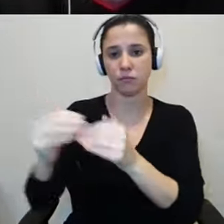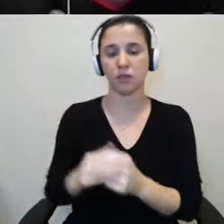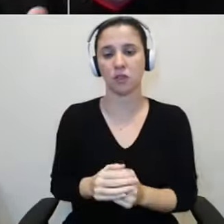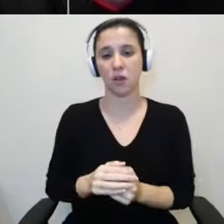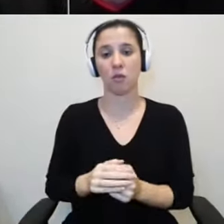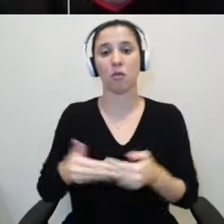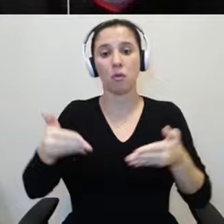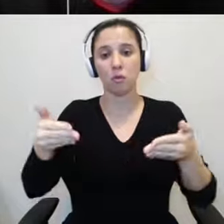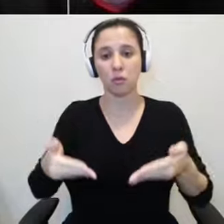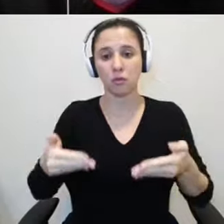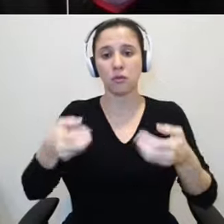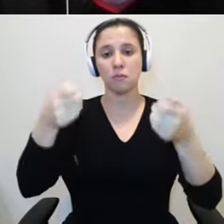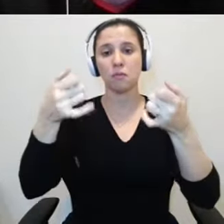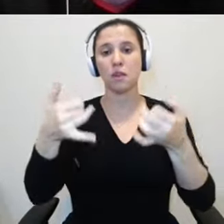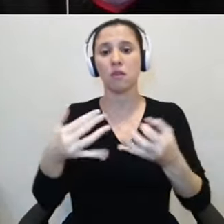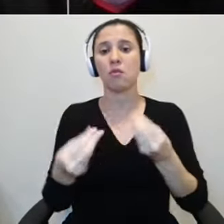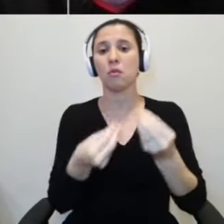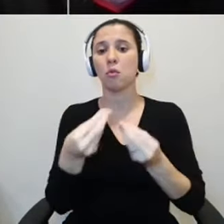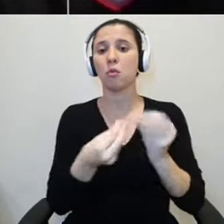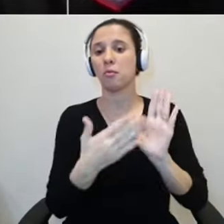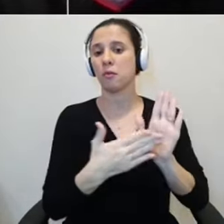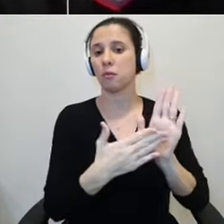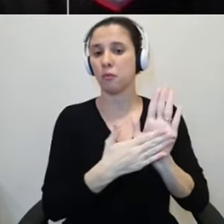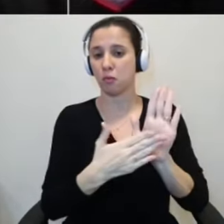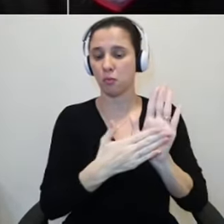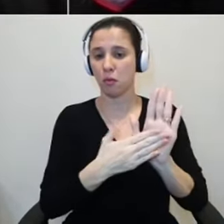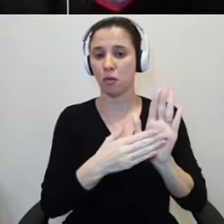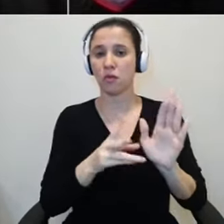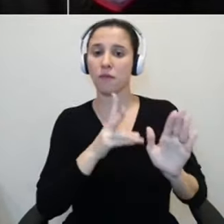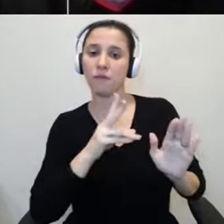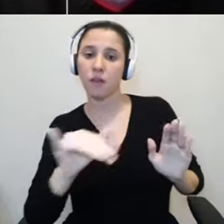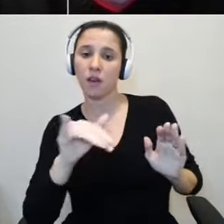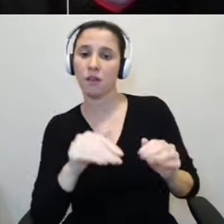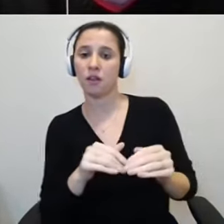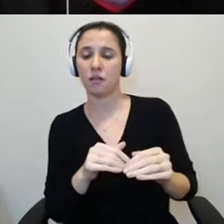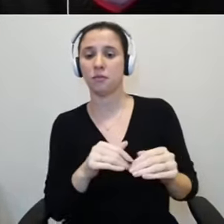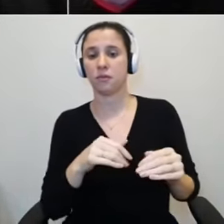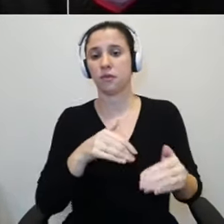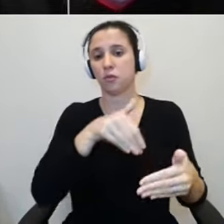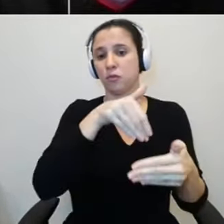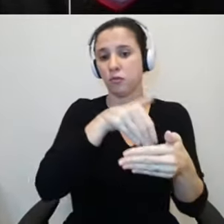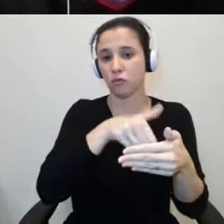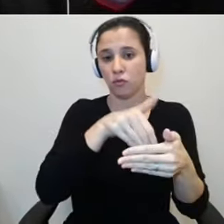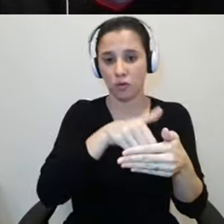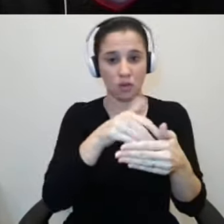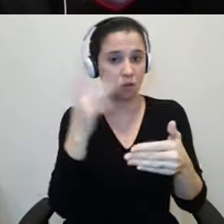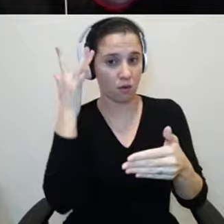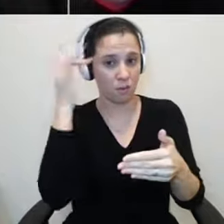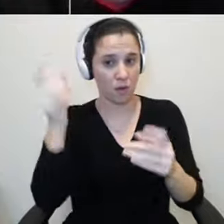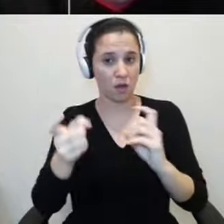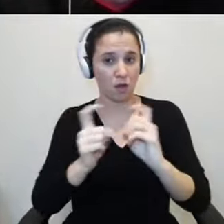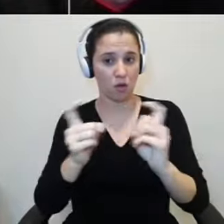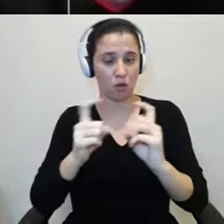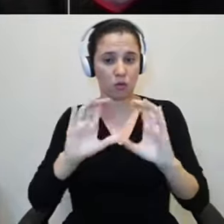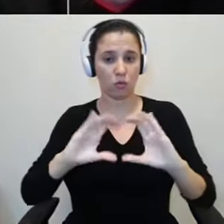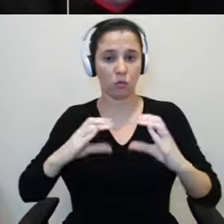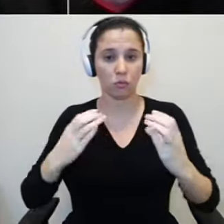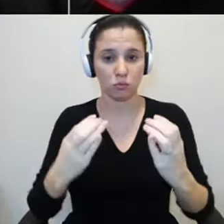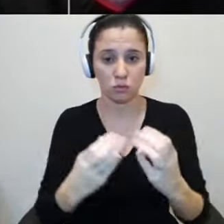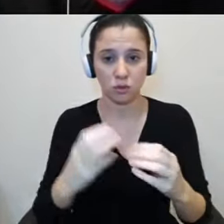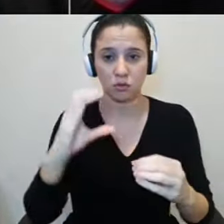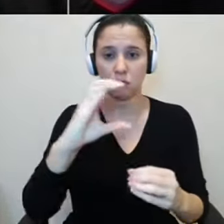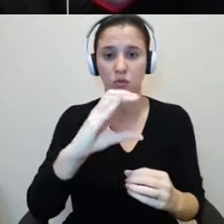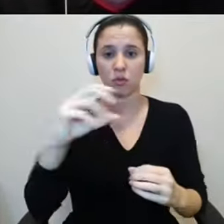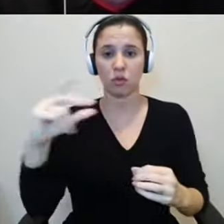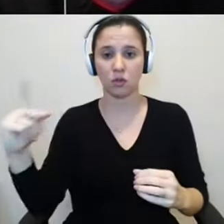do que é essa proposta que está indo para a votação do Conselho de Campos, que a reunião é amanhã, e aí algumas dúvidas e tudo mais que vocês